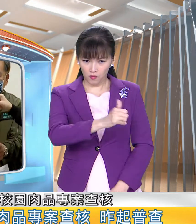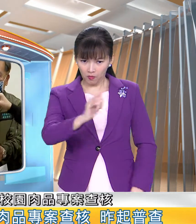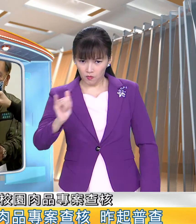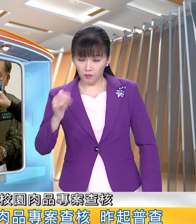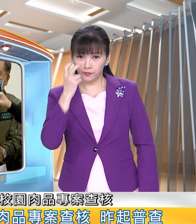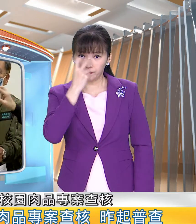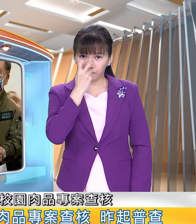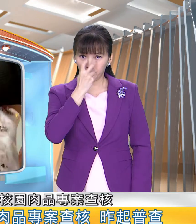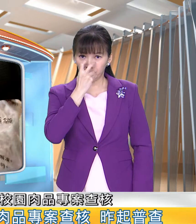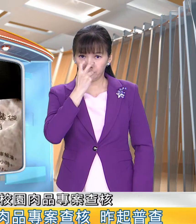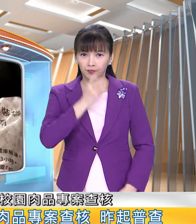查核。